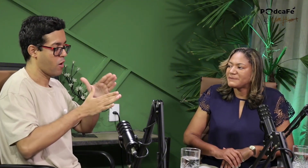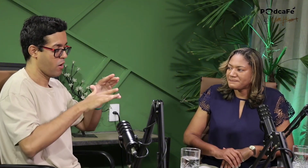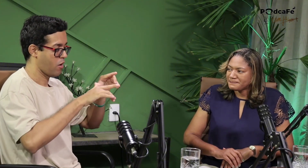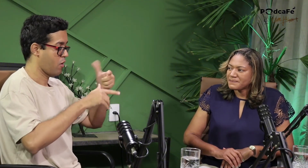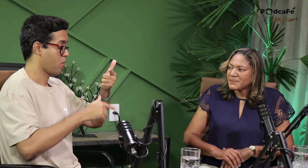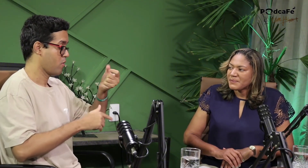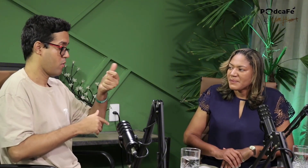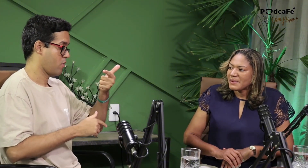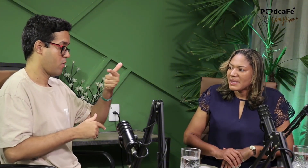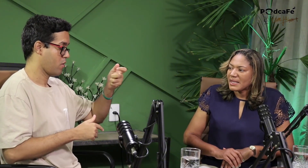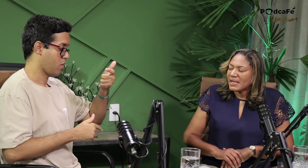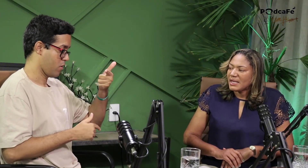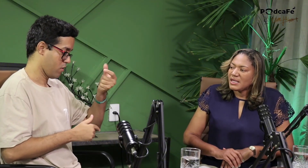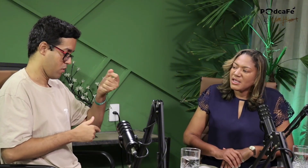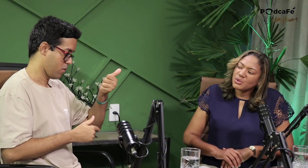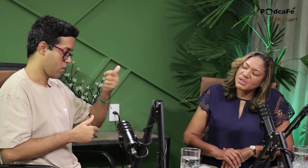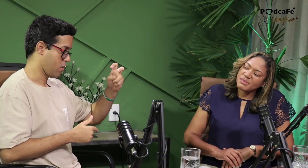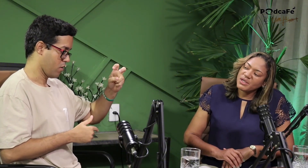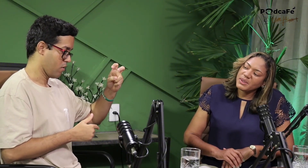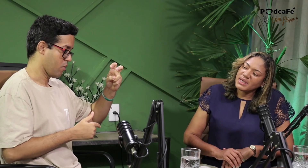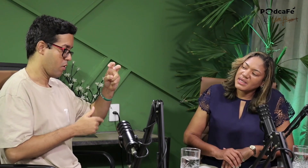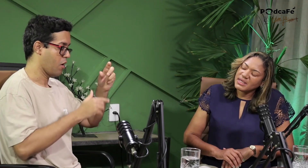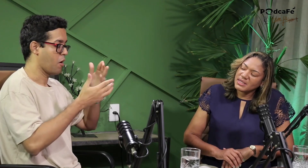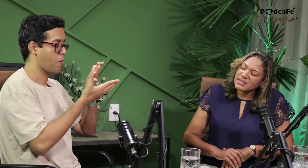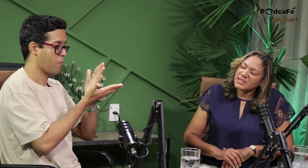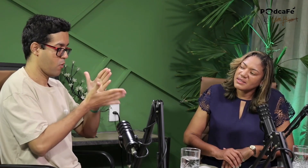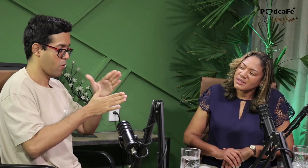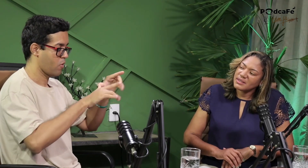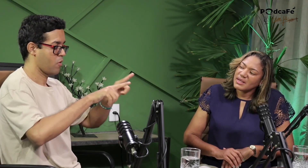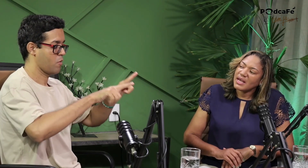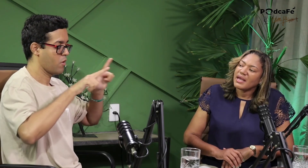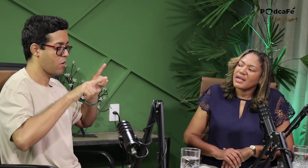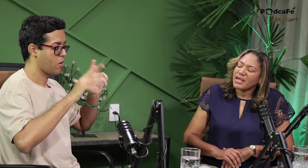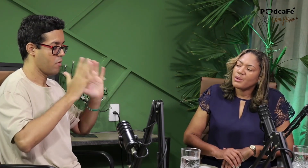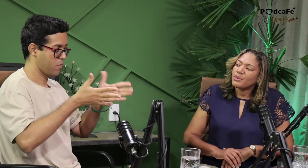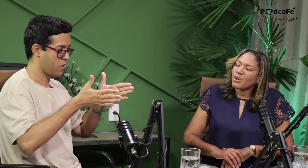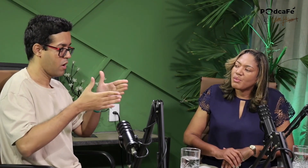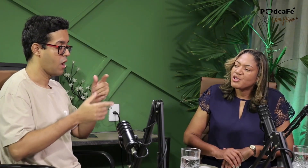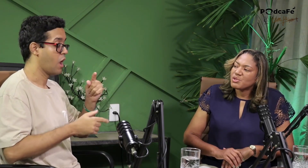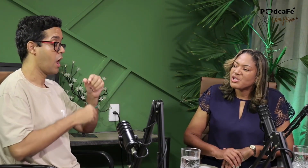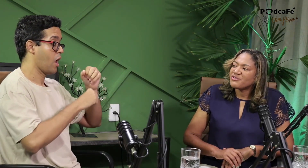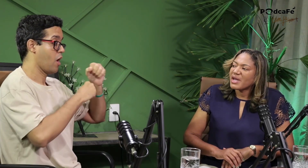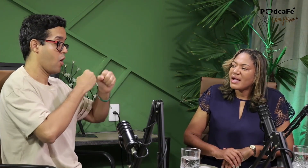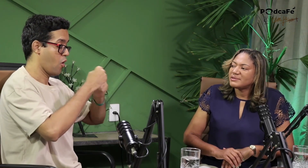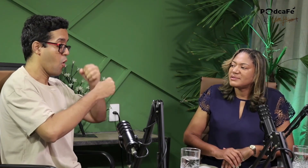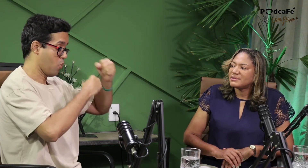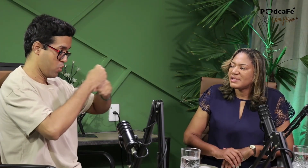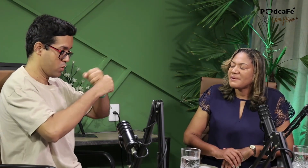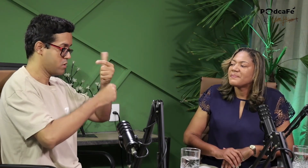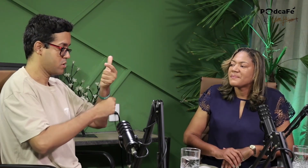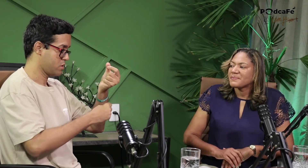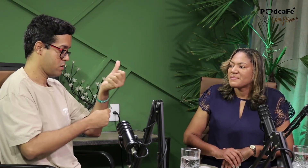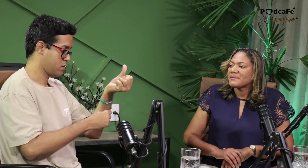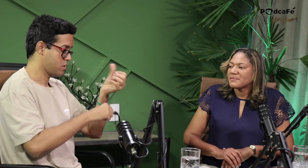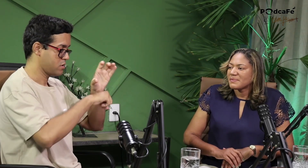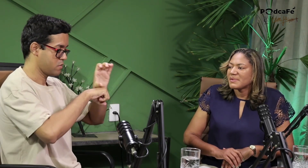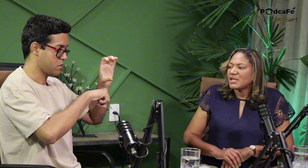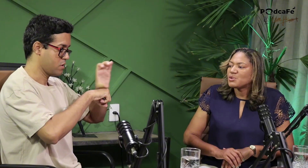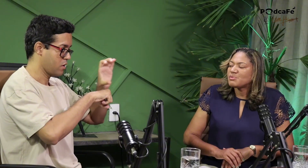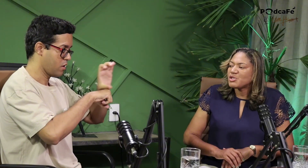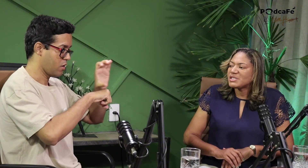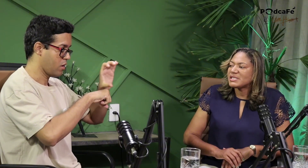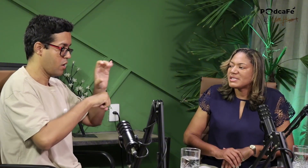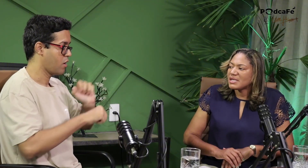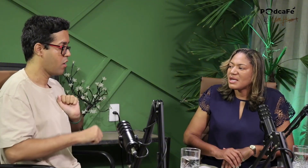estudo. E em 2015, eu obtive meu certificado, né?